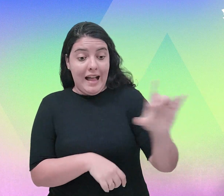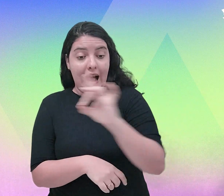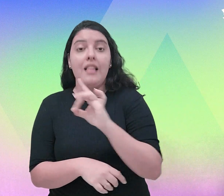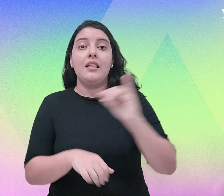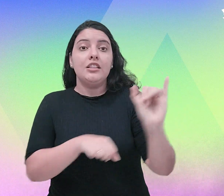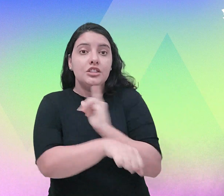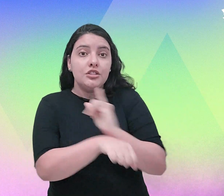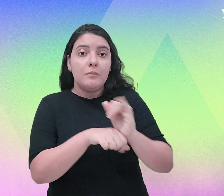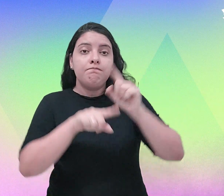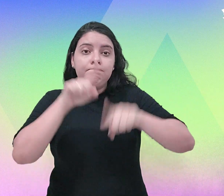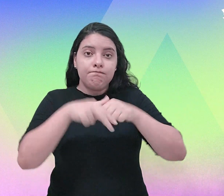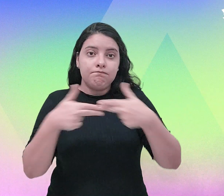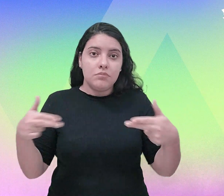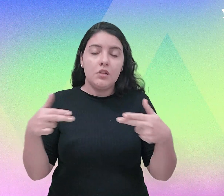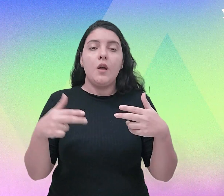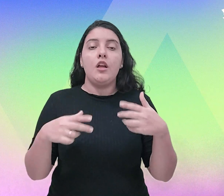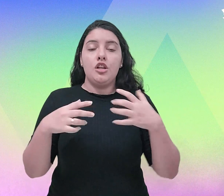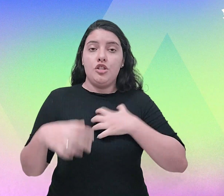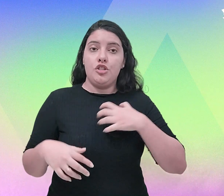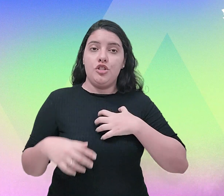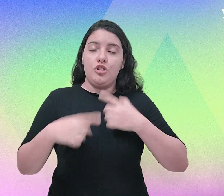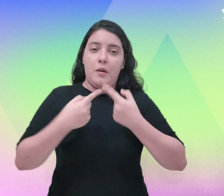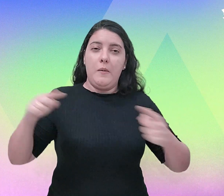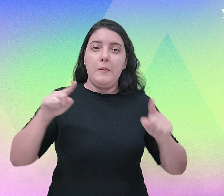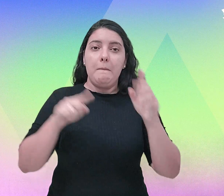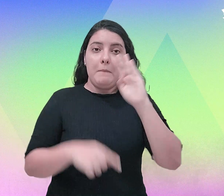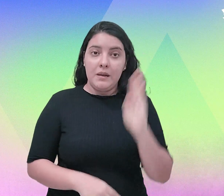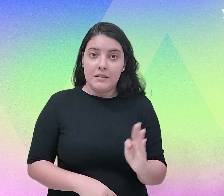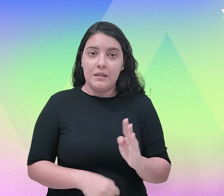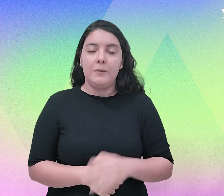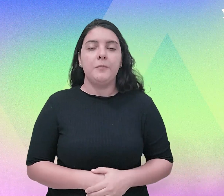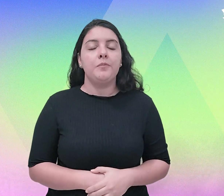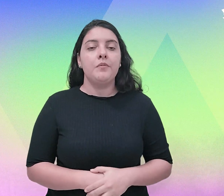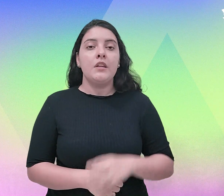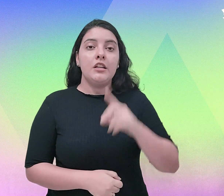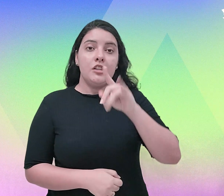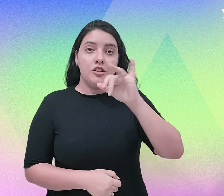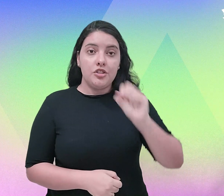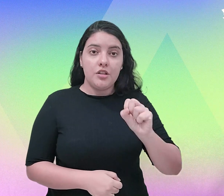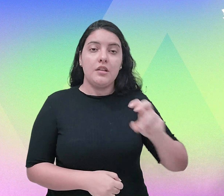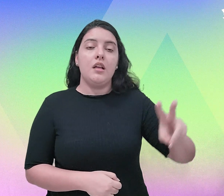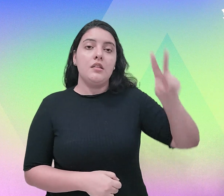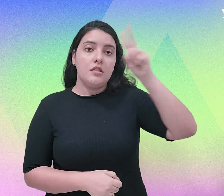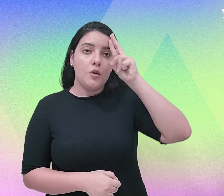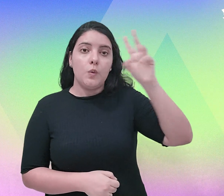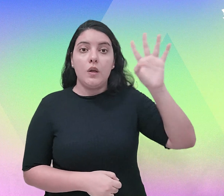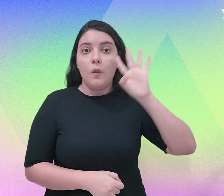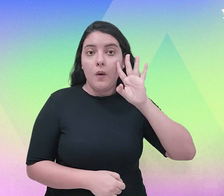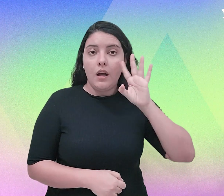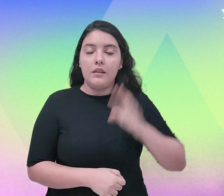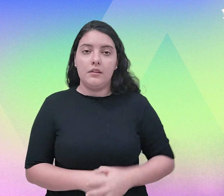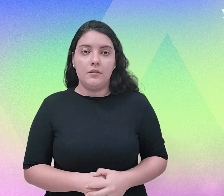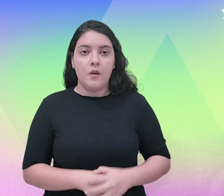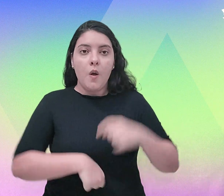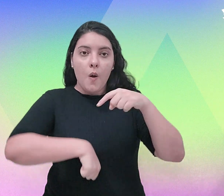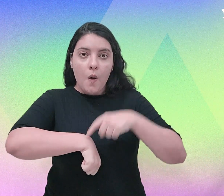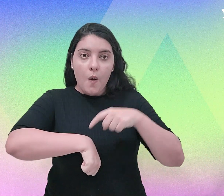dentro das diversas possibilidades rítmicas afro-brasileira Dias segundas e quartas-feiras horário